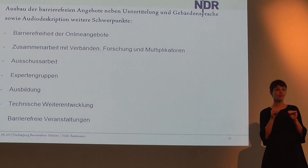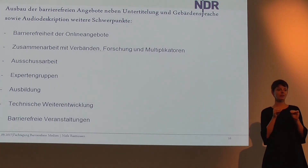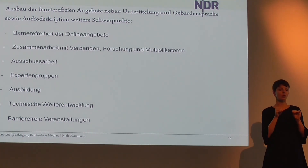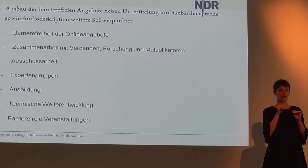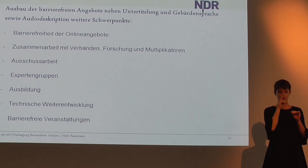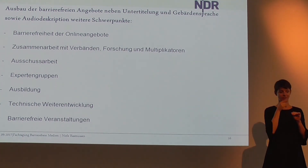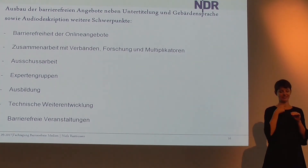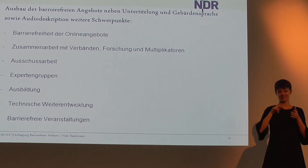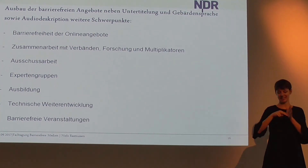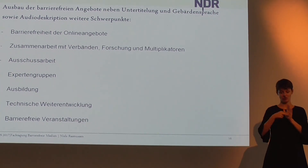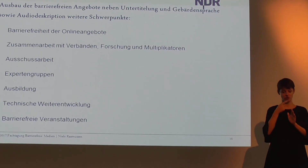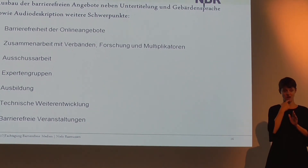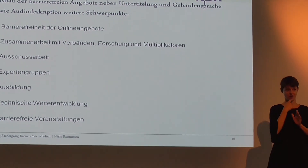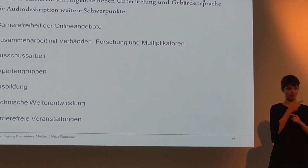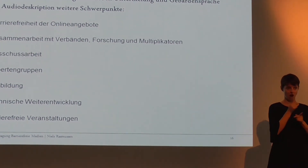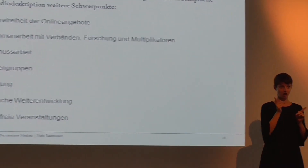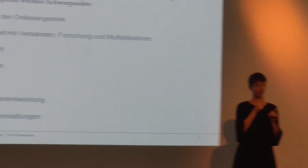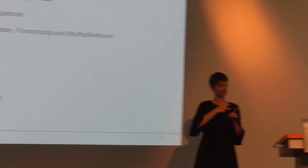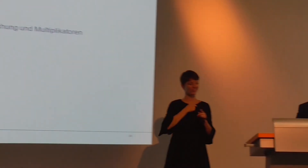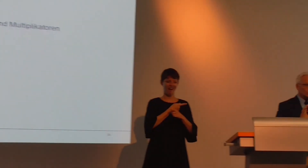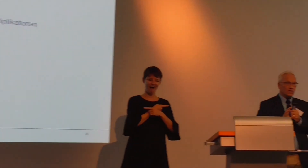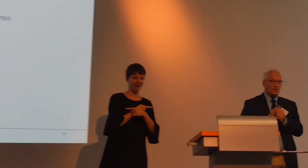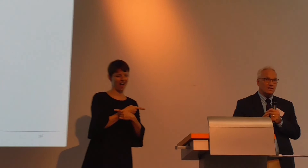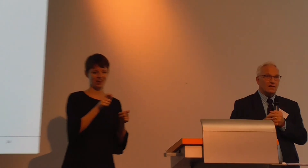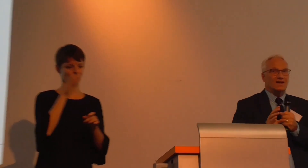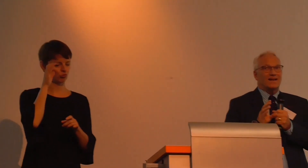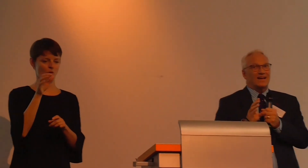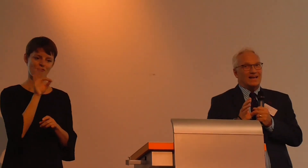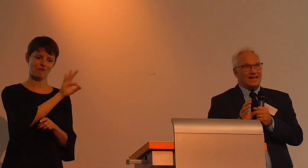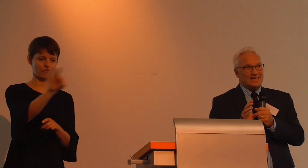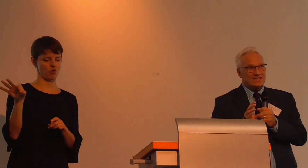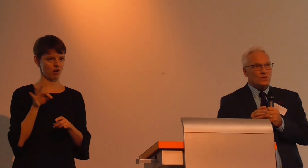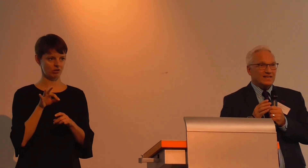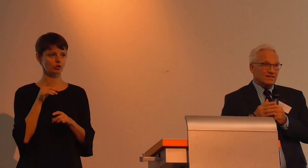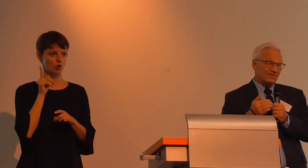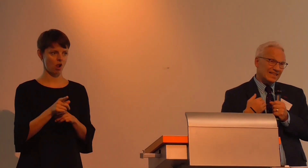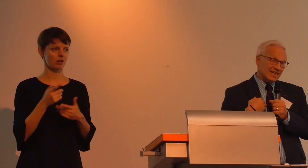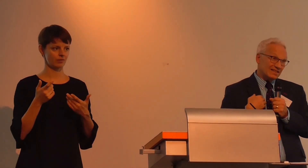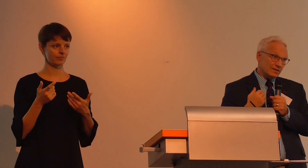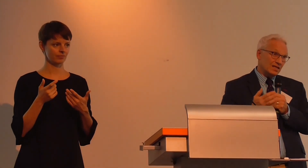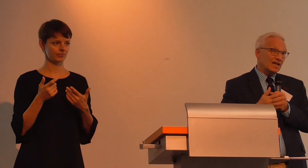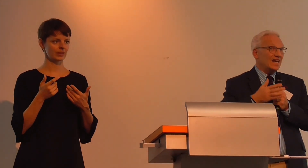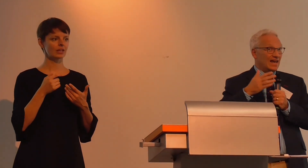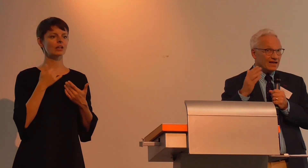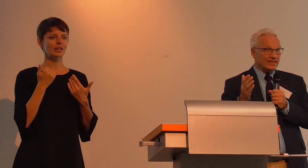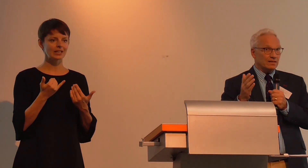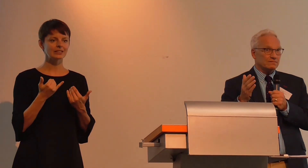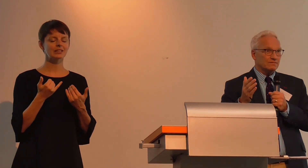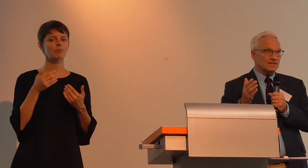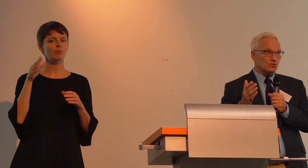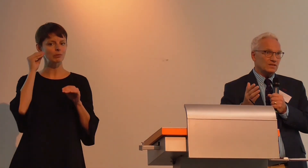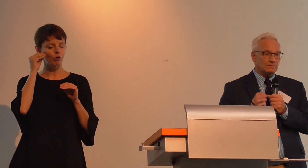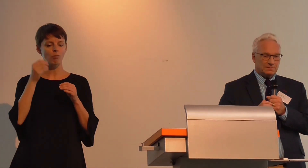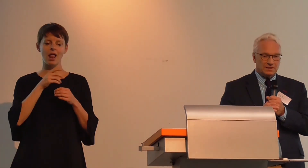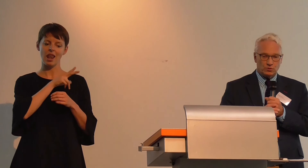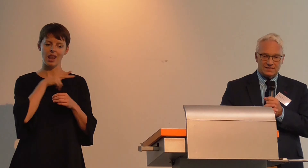sonstiger barrierefreie Zuschüsse. Die Diskussion, wie gesagt, haben wir angeregt. Wir haben auch keine finale Lösung, aber es war mir wichtig, das Thema Ihnen auch